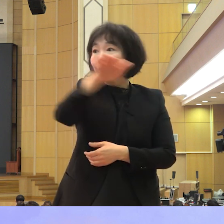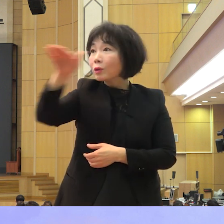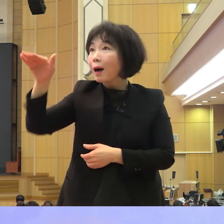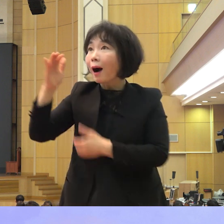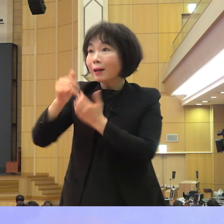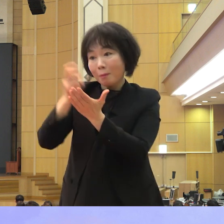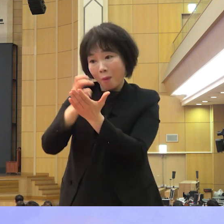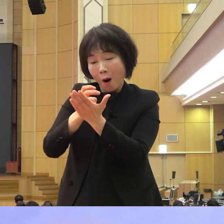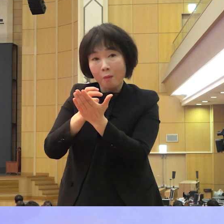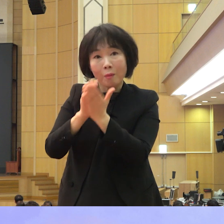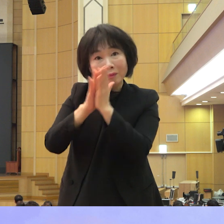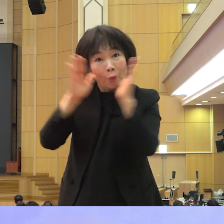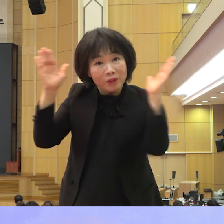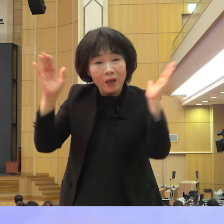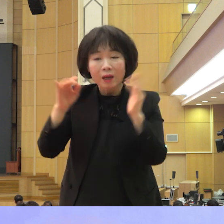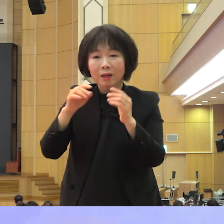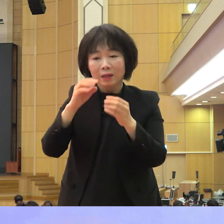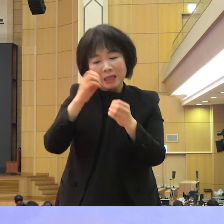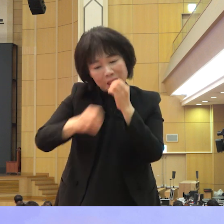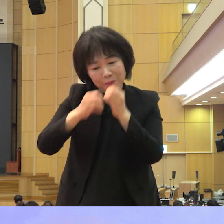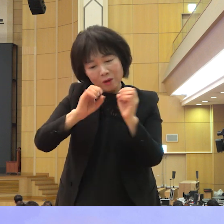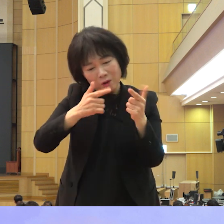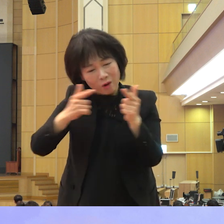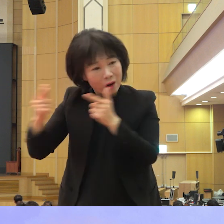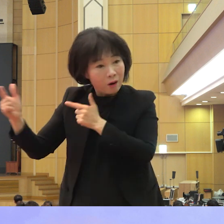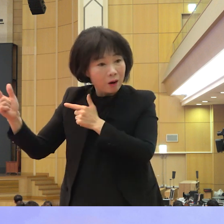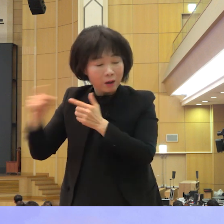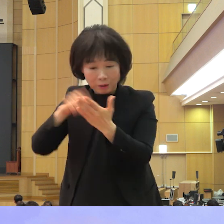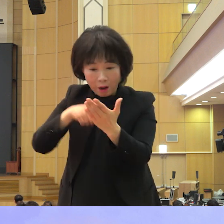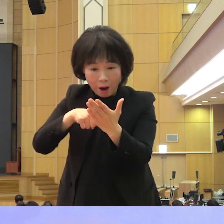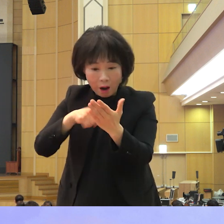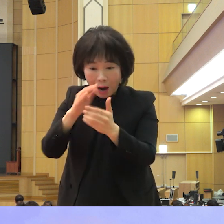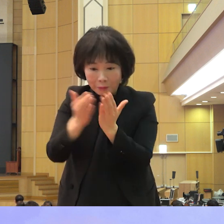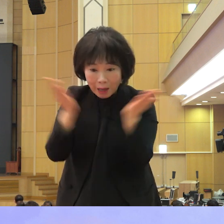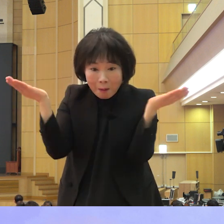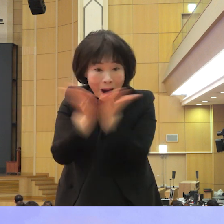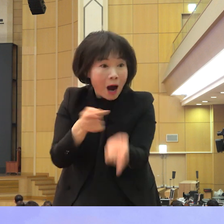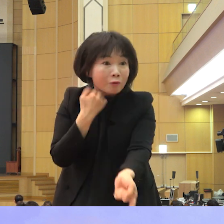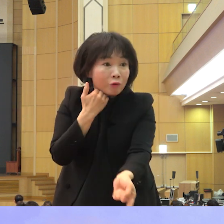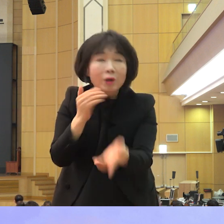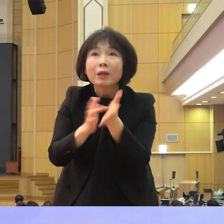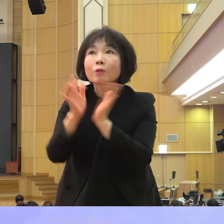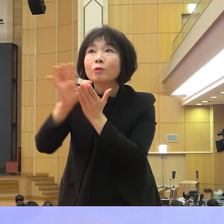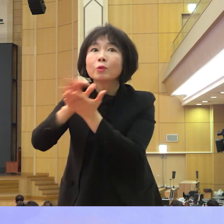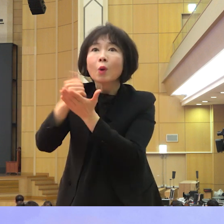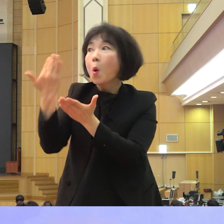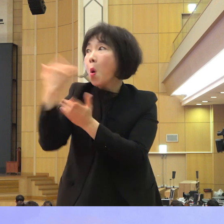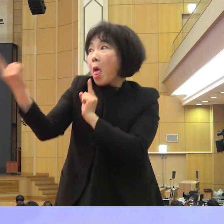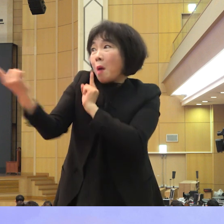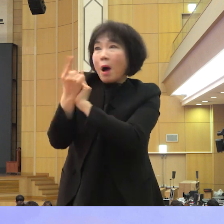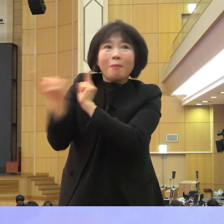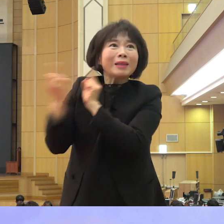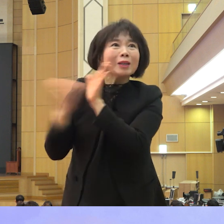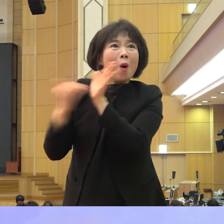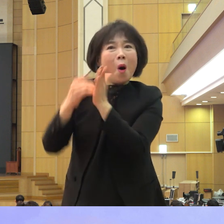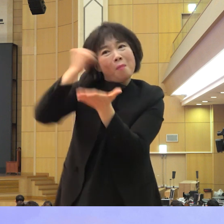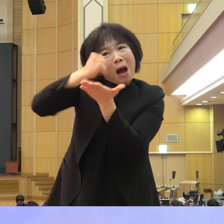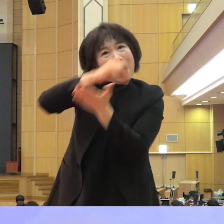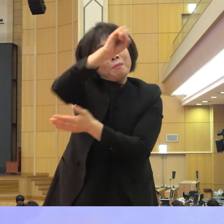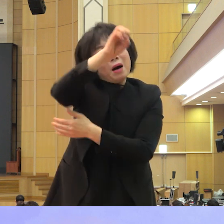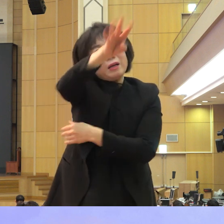율법에서나 선자의 글이나 성경에 기록한 그분을 만났어. 그분이 바로 예수 그리스도야. 그렇게 전하고